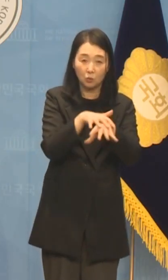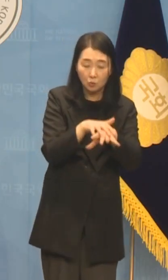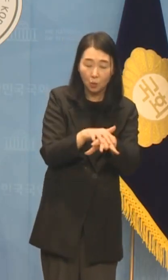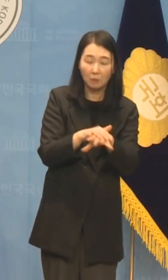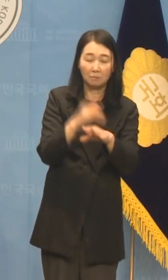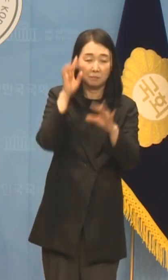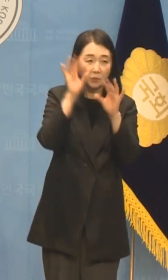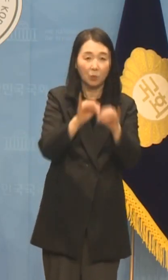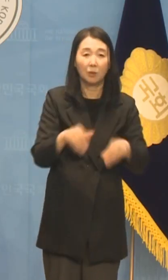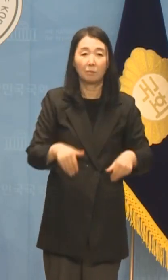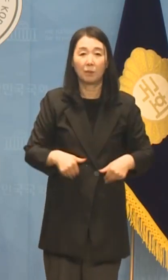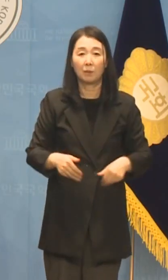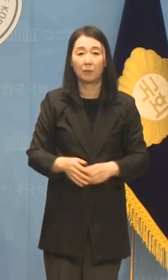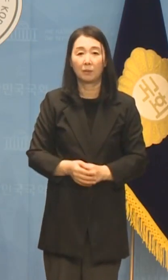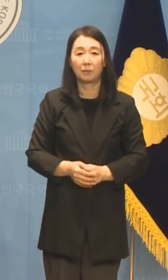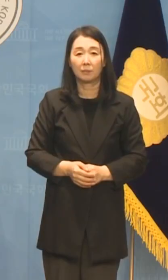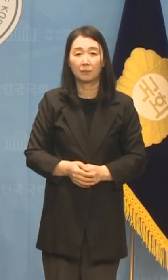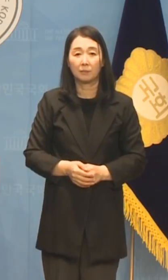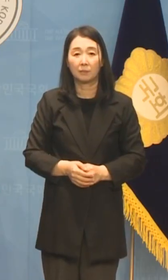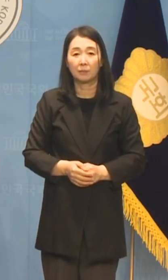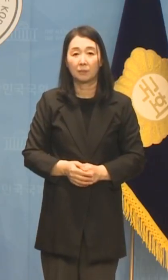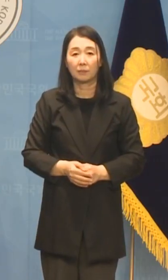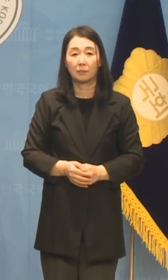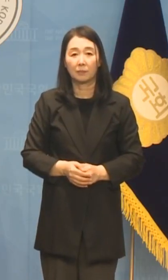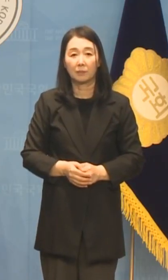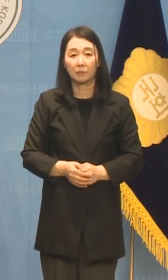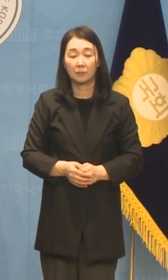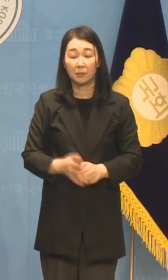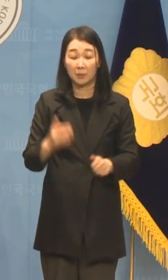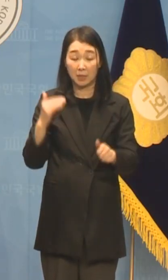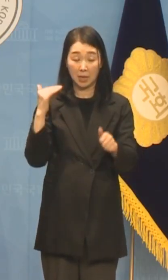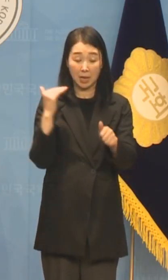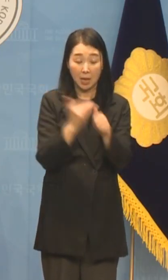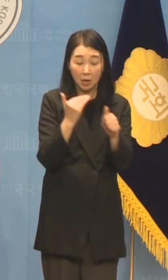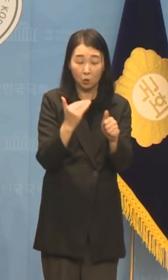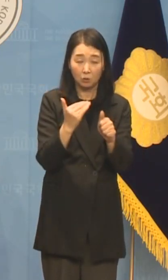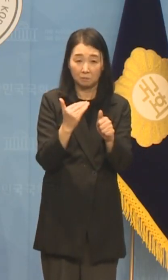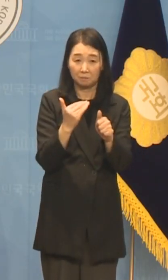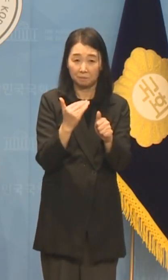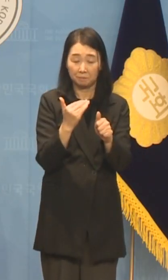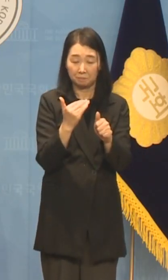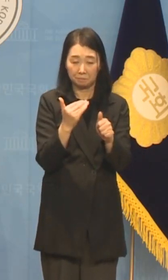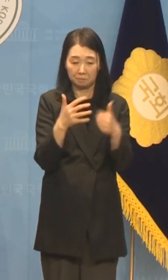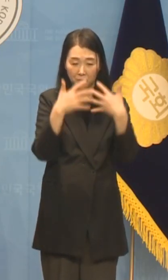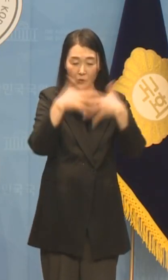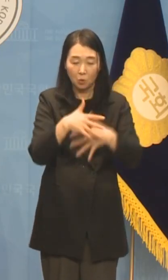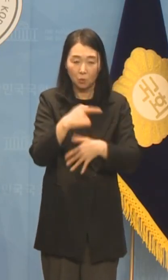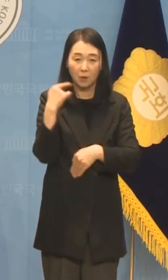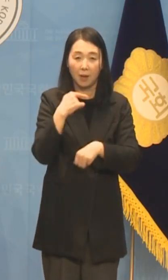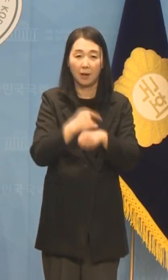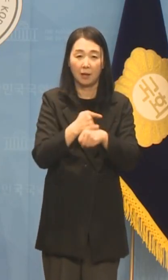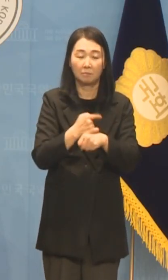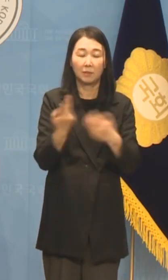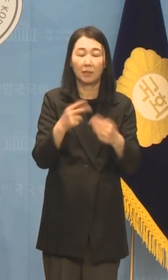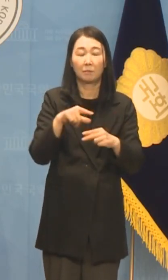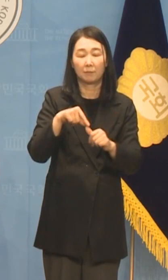동의를 구하도록 하겠습니다. 정리해고 요건 더 강화해 고용 안정을